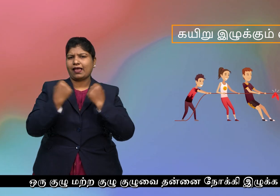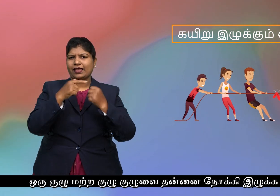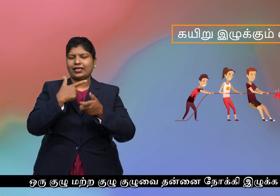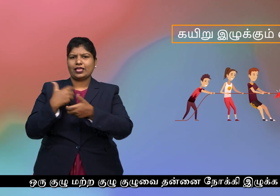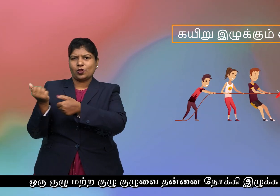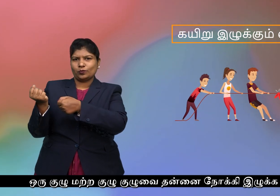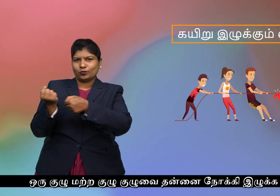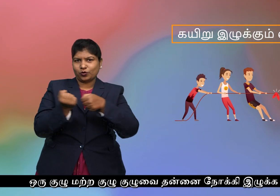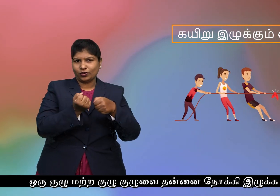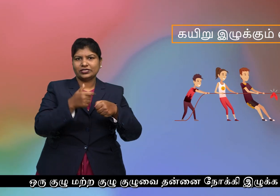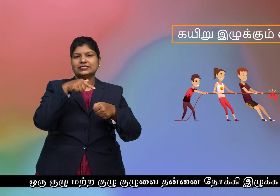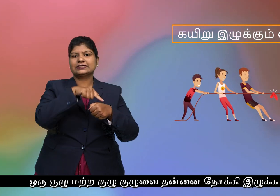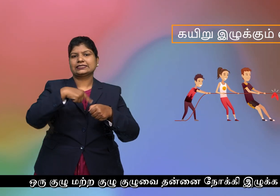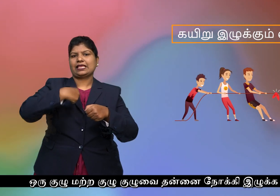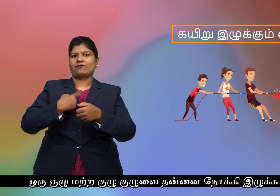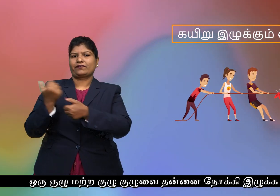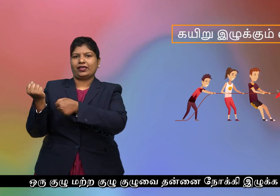இழுக்க முயற்சிக்கிறது.